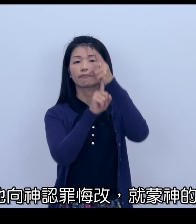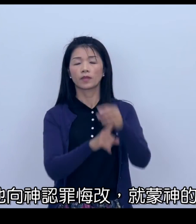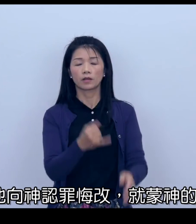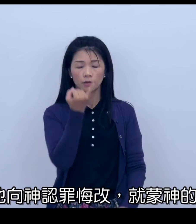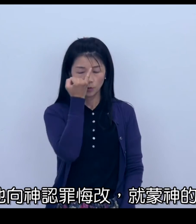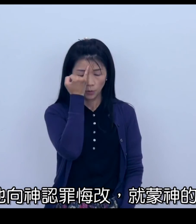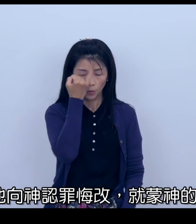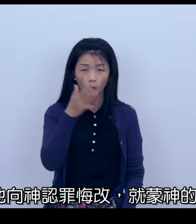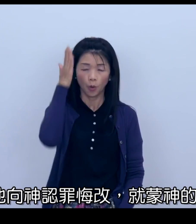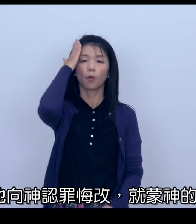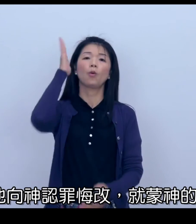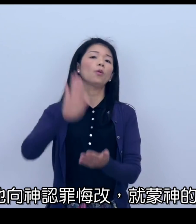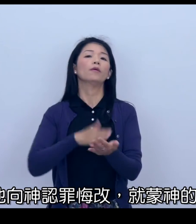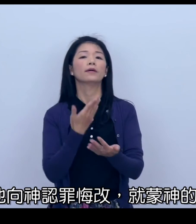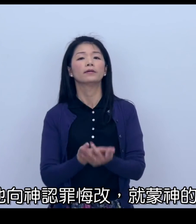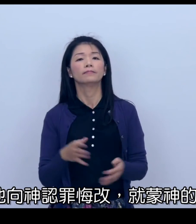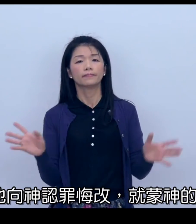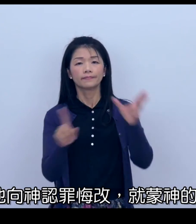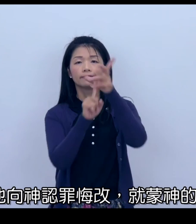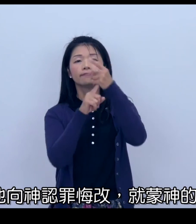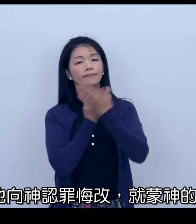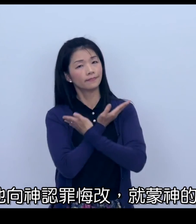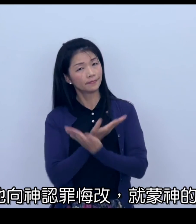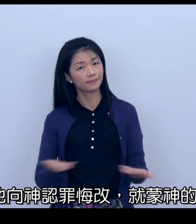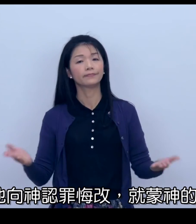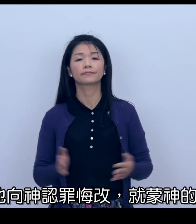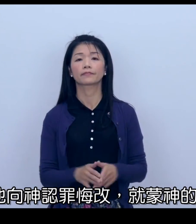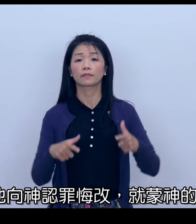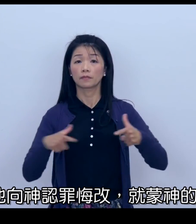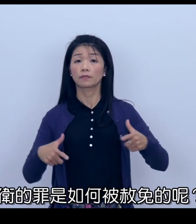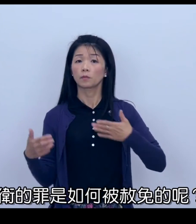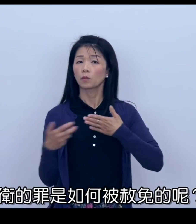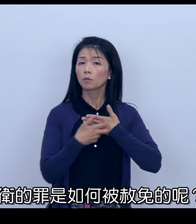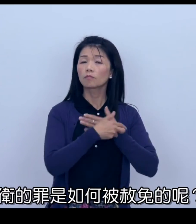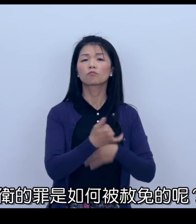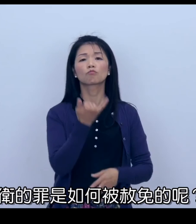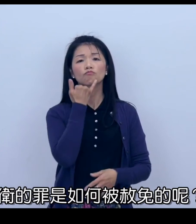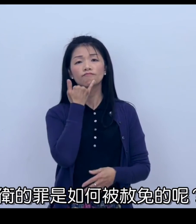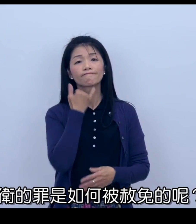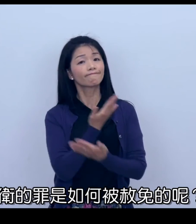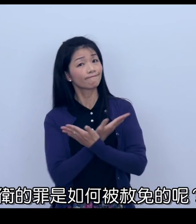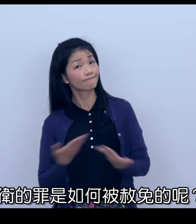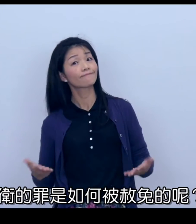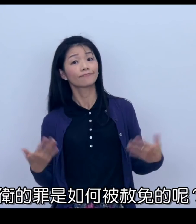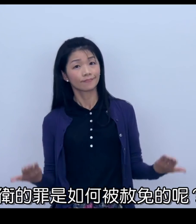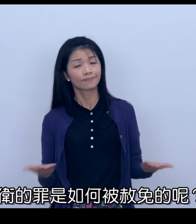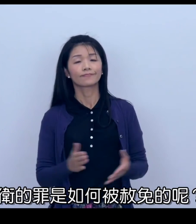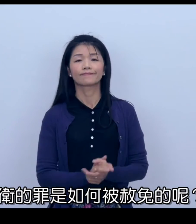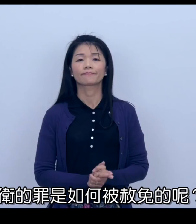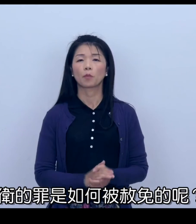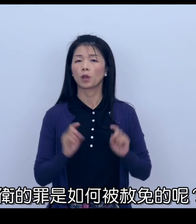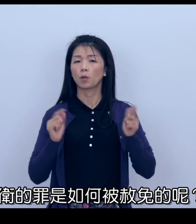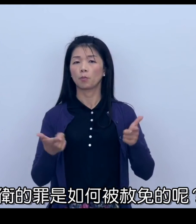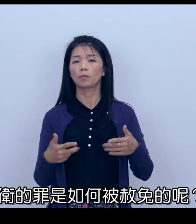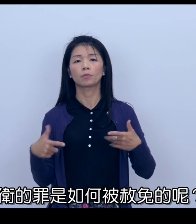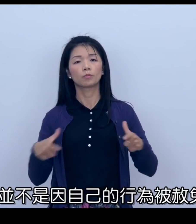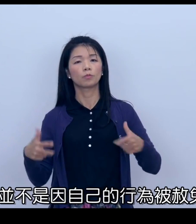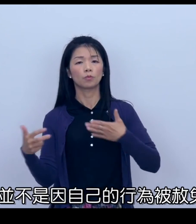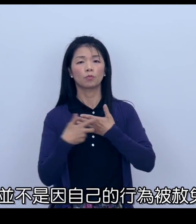悔改，就蒙神的赦免。大卫的罪是如何被赦免的呢？他并